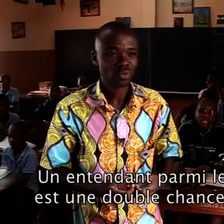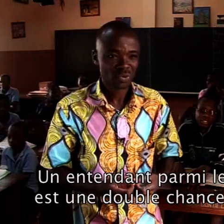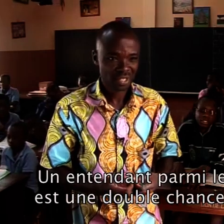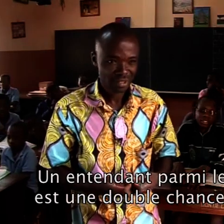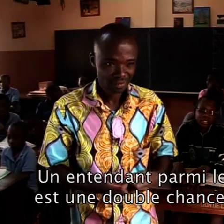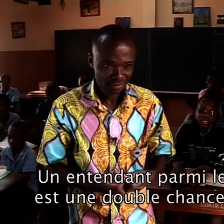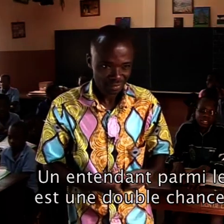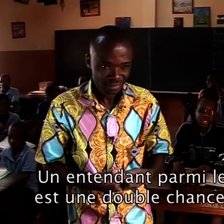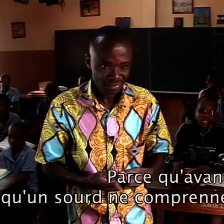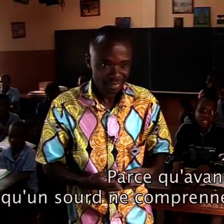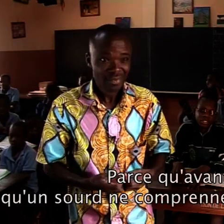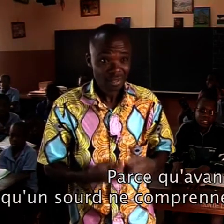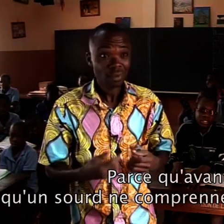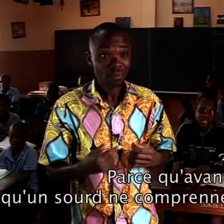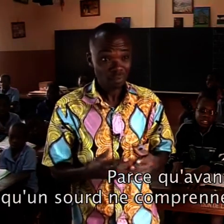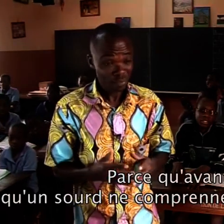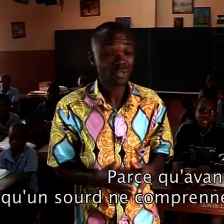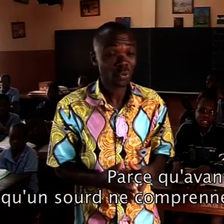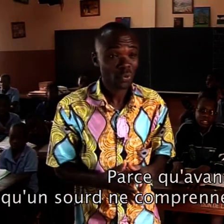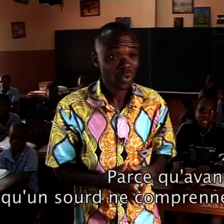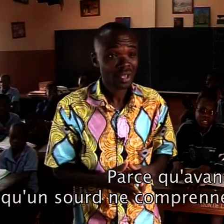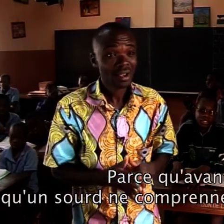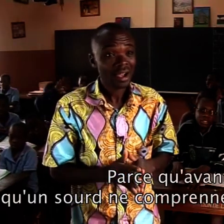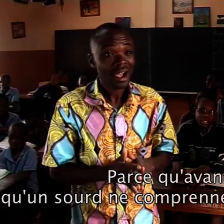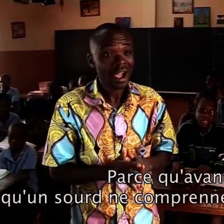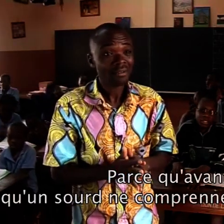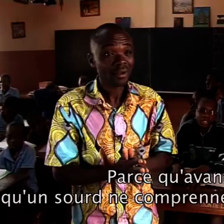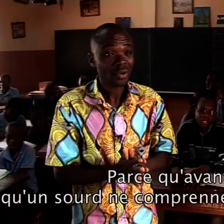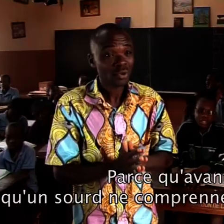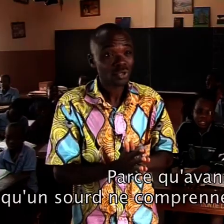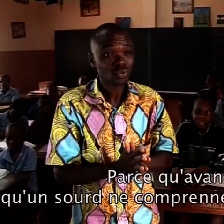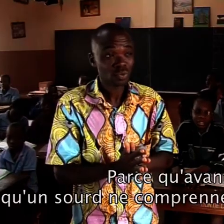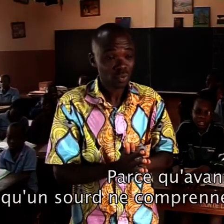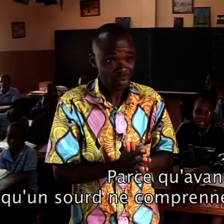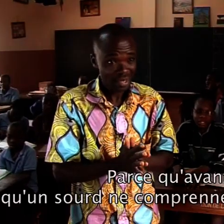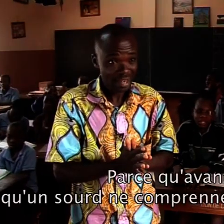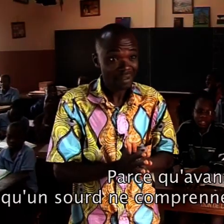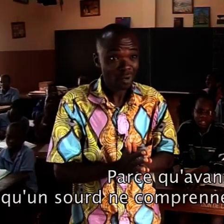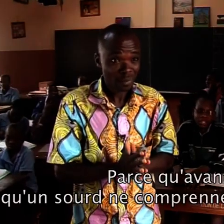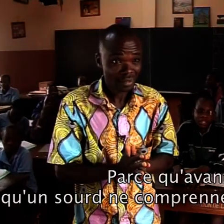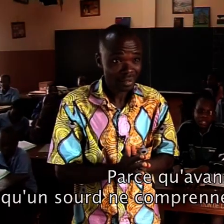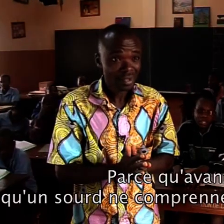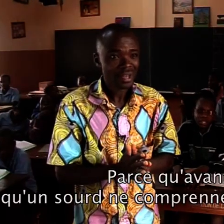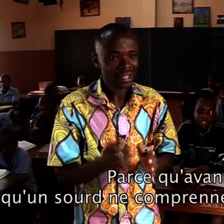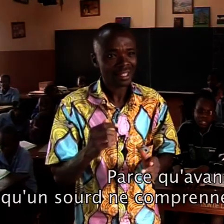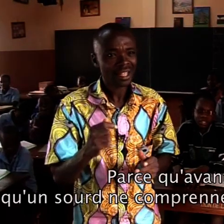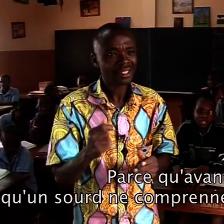lui. Pourquoi? Parce que avant qu'un sourd n'arrive à comprendre, l'entendant a